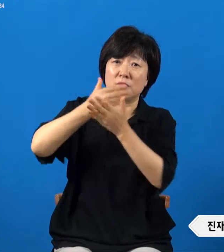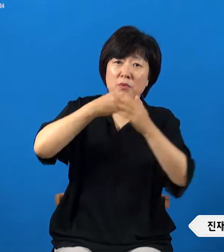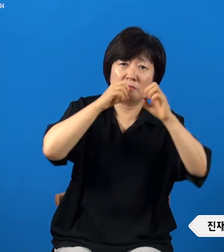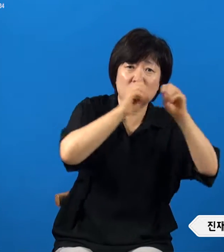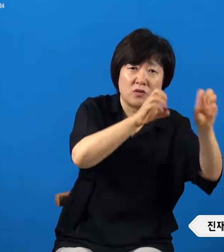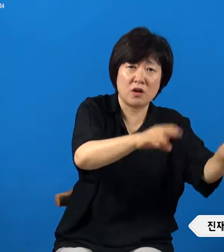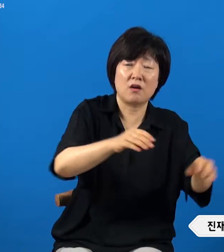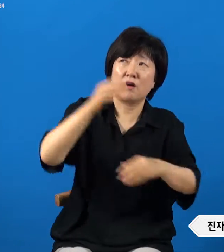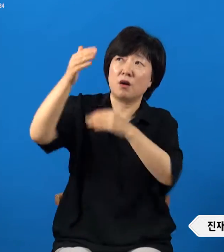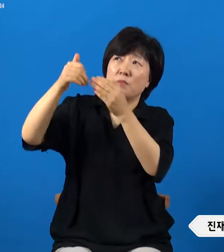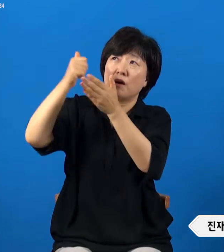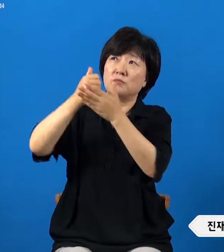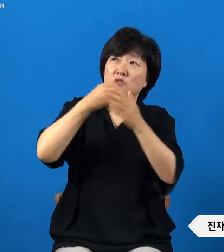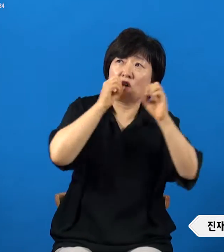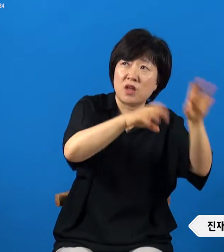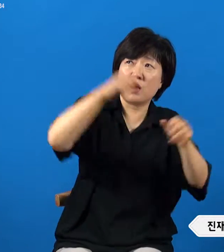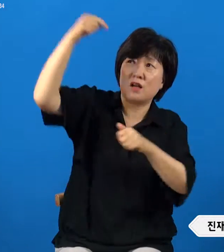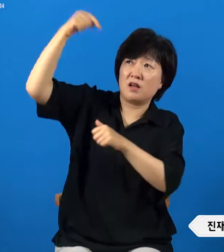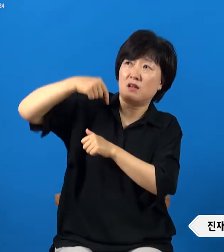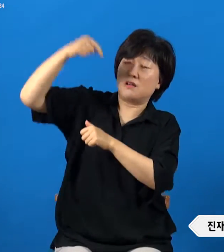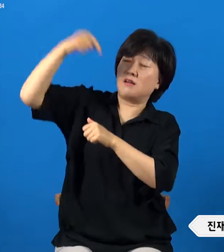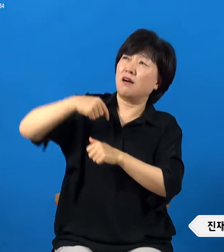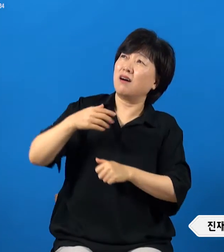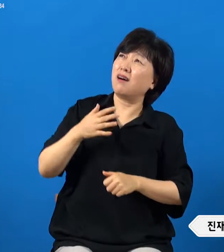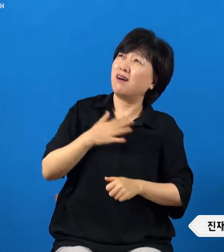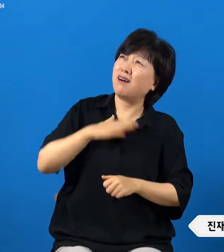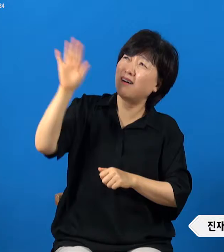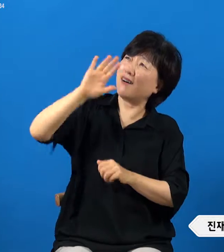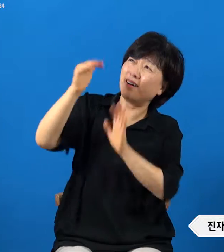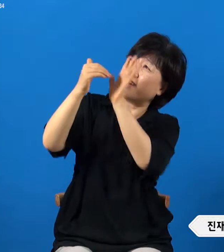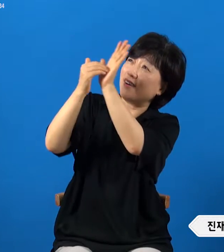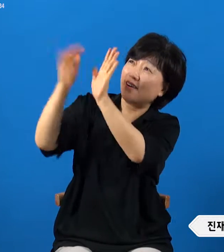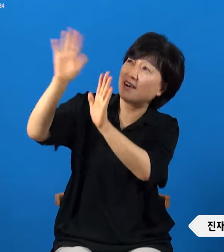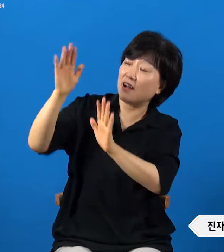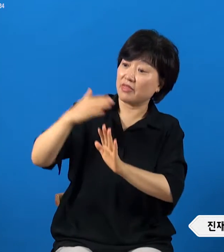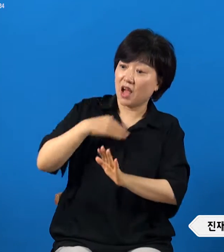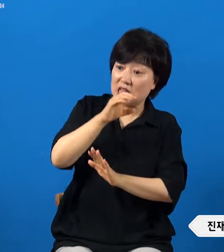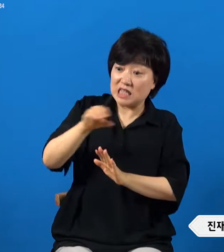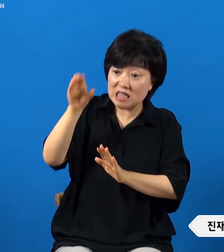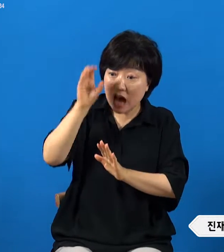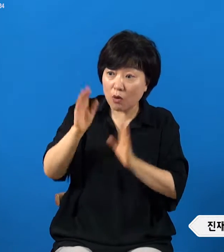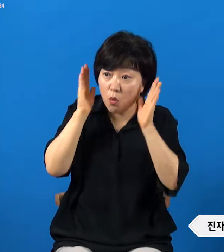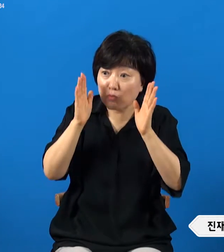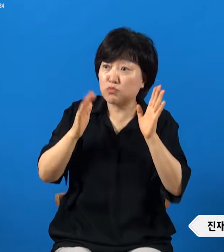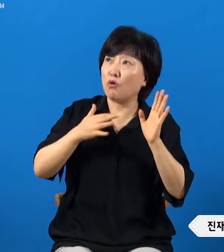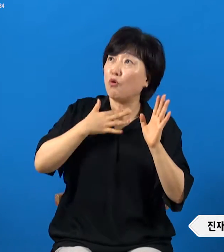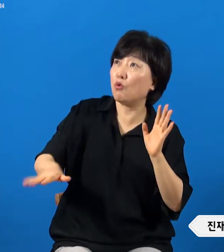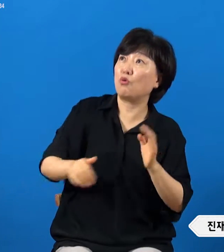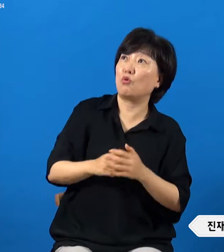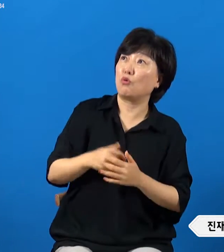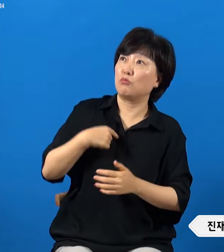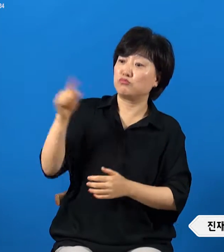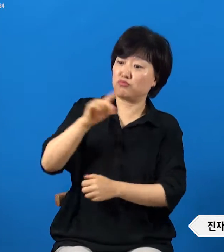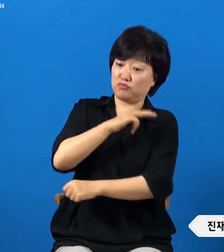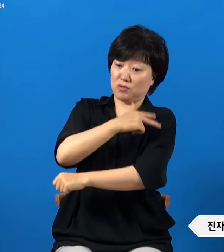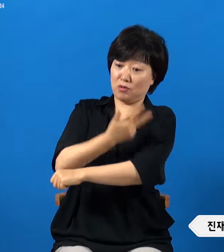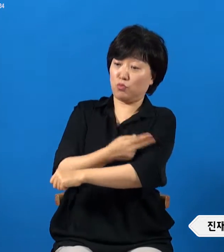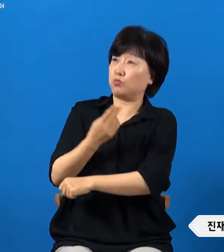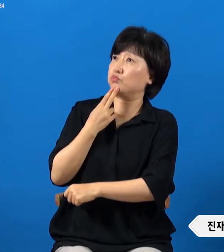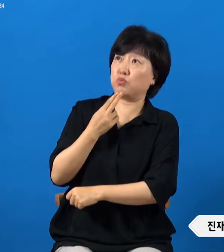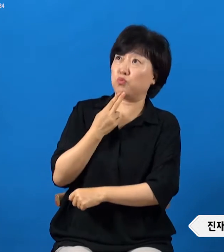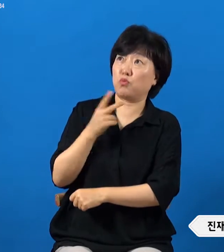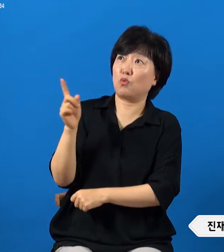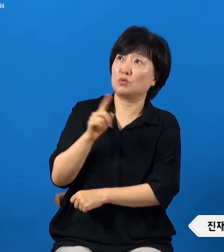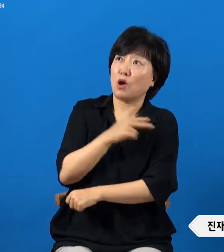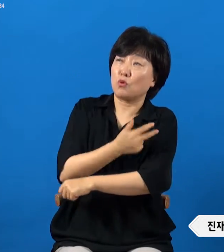계속해서 파이트백 거부합니다. 하나님, 나는 신학교도 가지 않았습니다. 내가 무슨 자격으로 선교사가 될 수